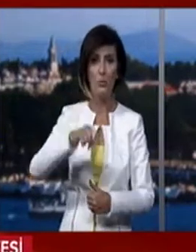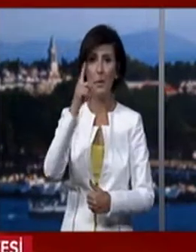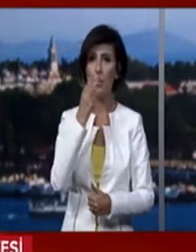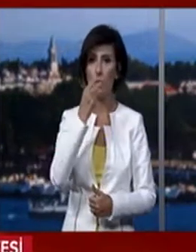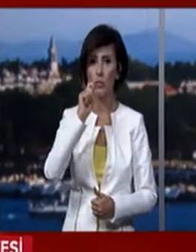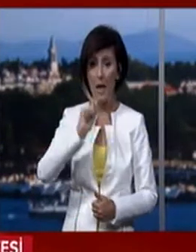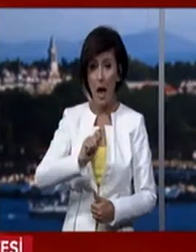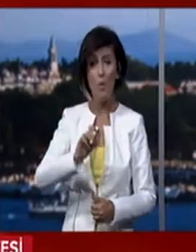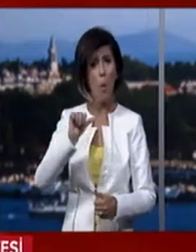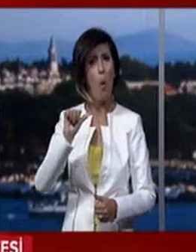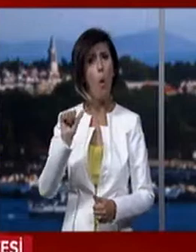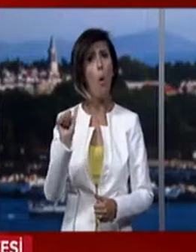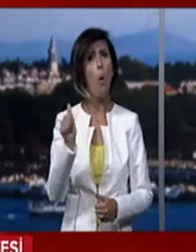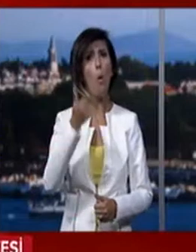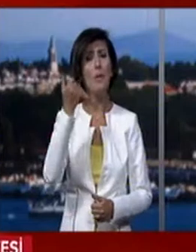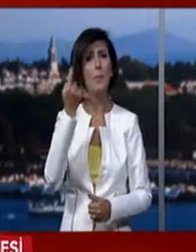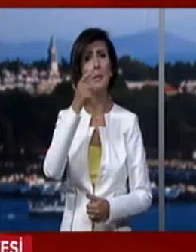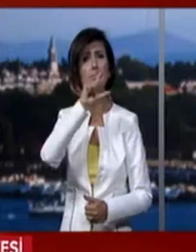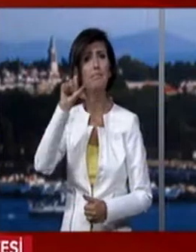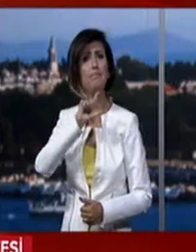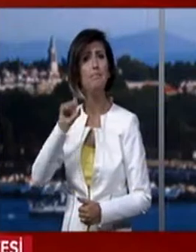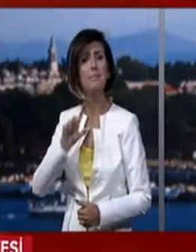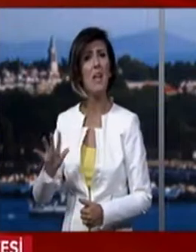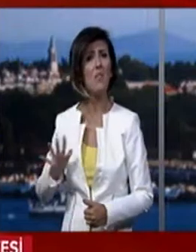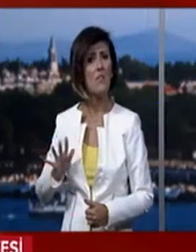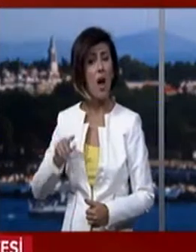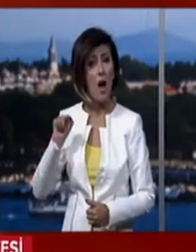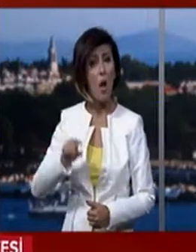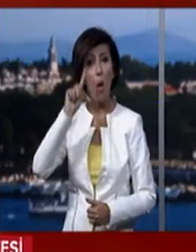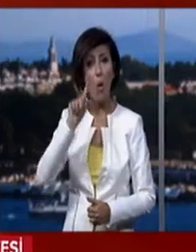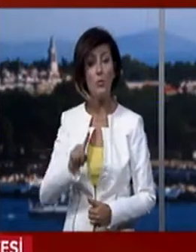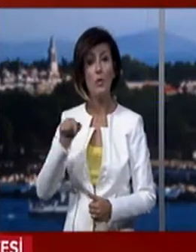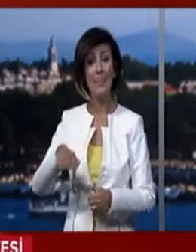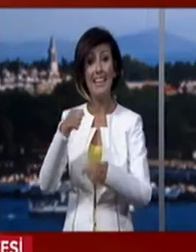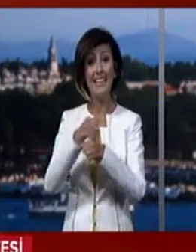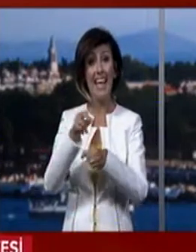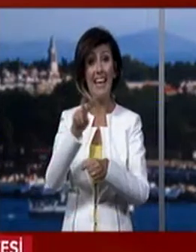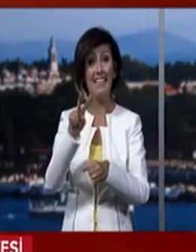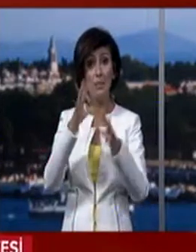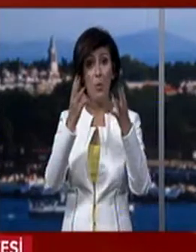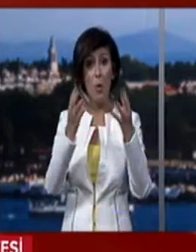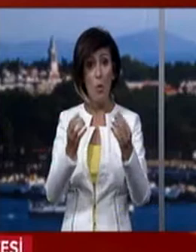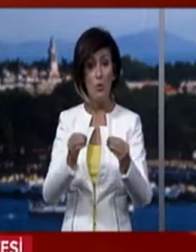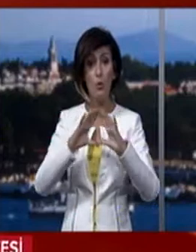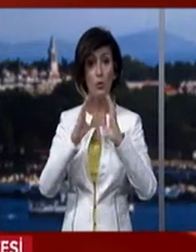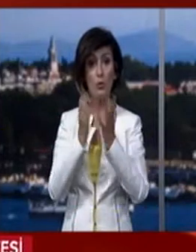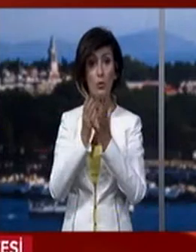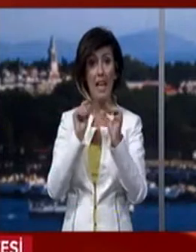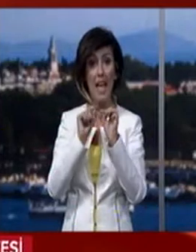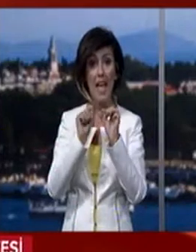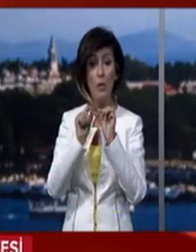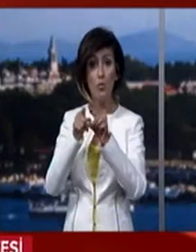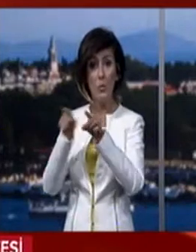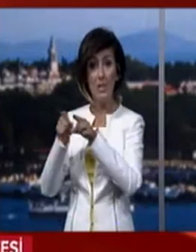konuşma yaptı. Oldukça önemli hususlar vardı konuşmasında. Öncelikli olarak bizim G20 olarak dünya ekonomisine yön veren